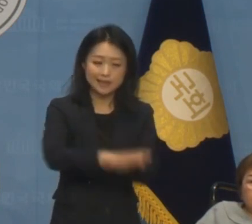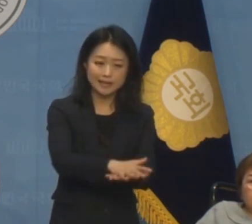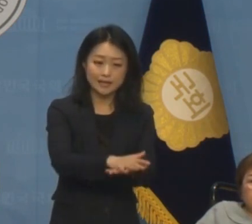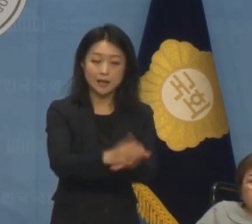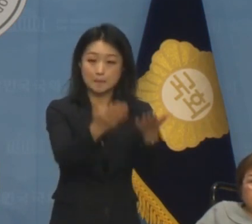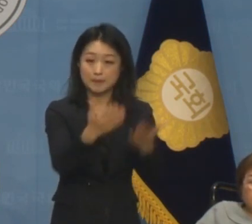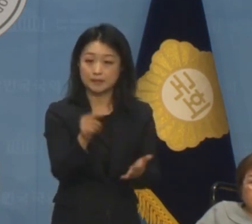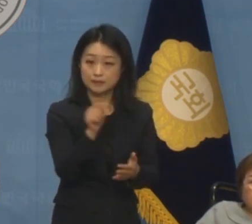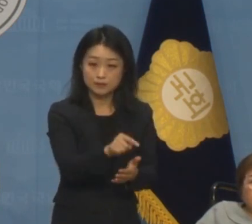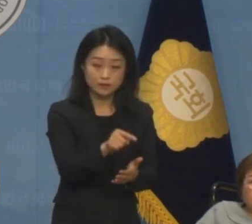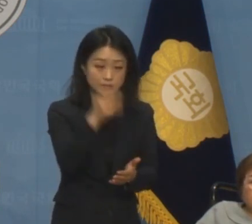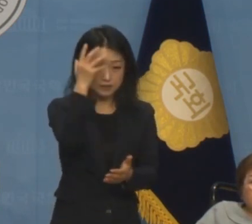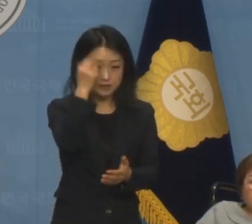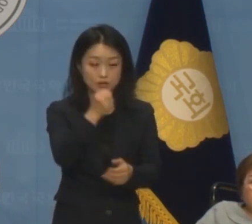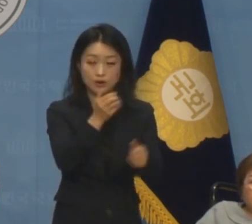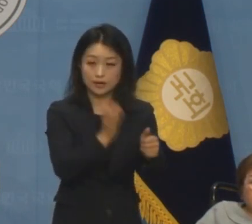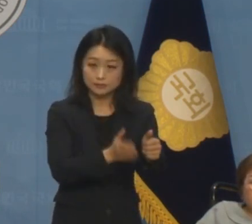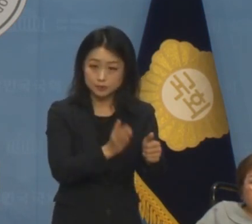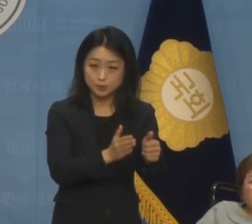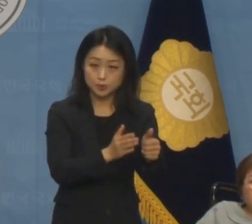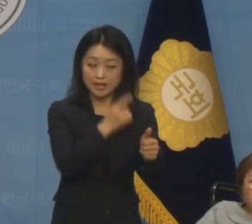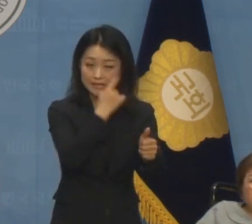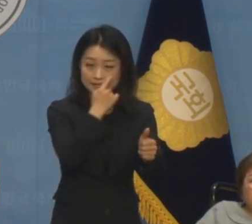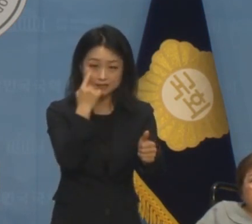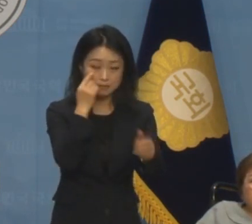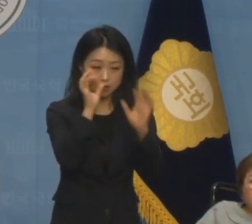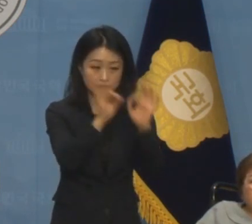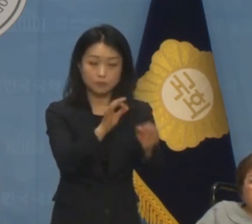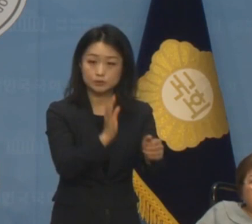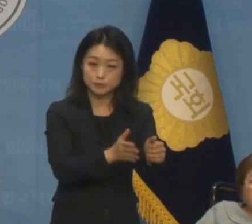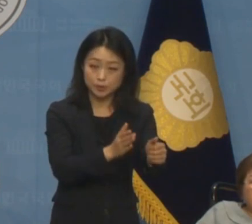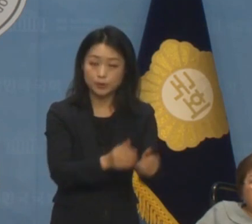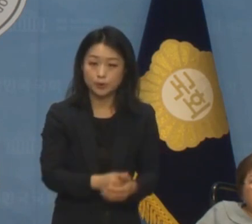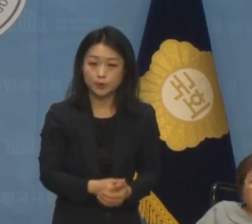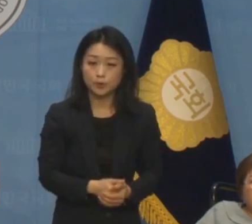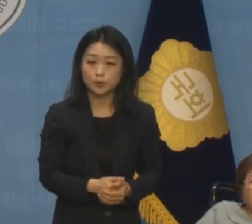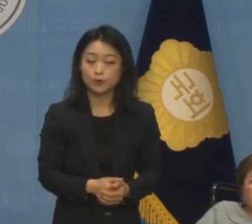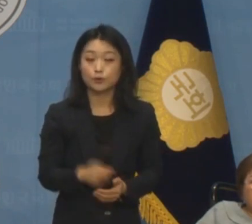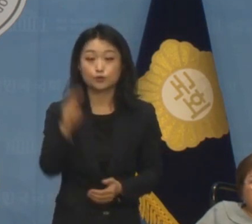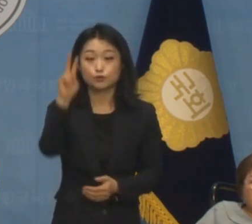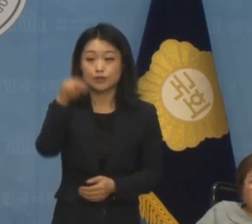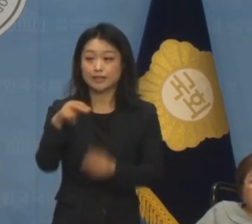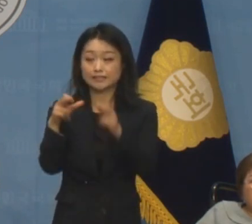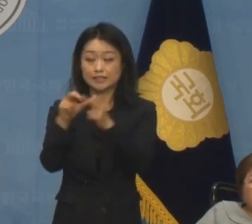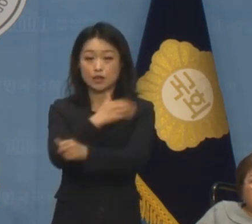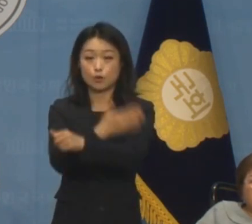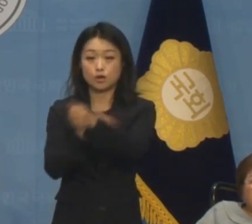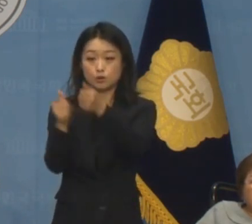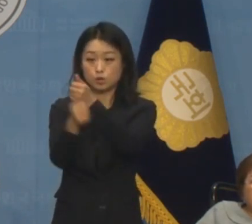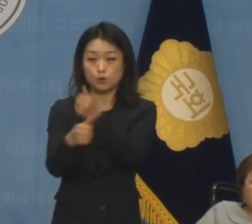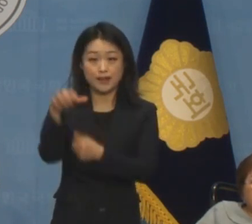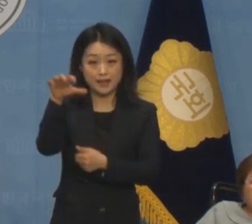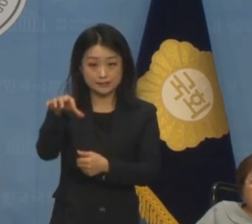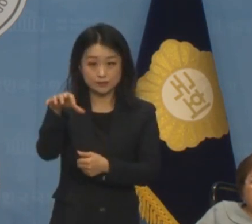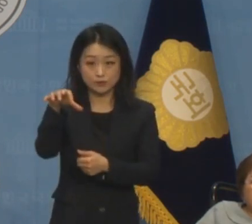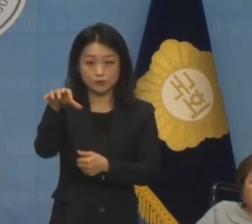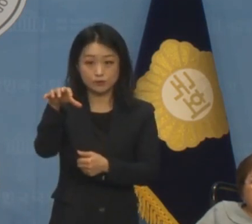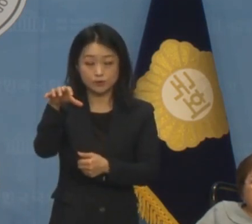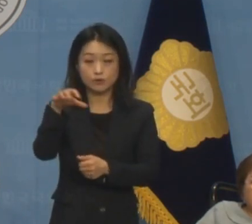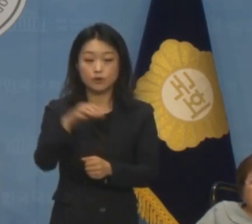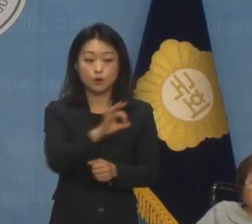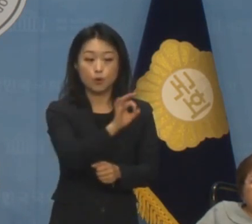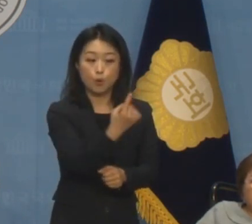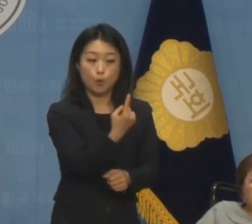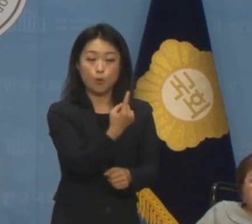있다는 사실이 증명되었습니다. 유엔 장애인 권리위원회는 이러한